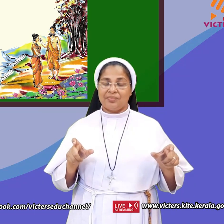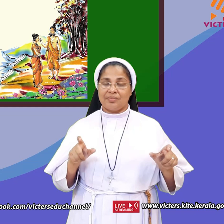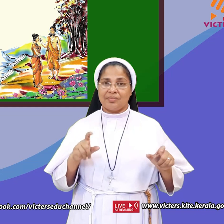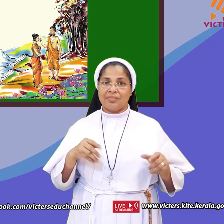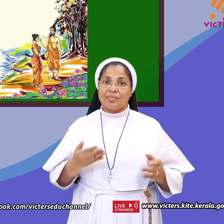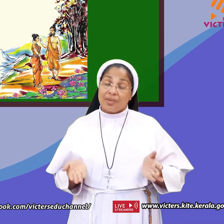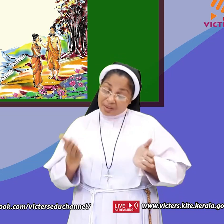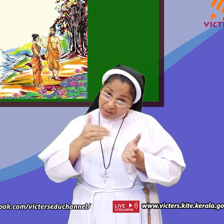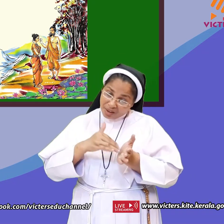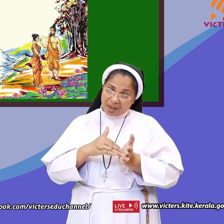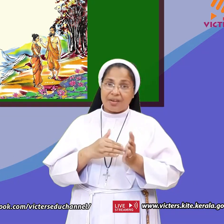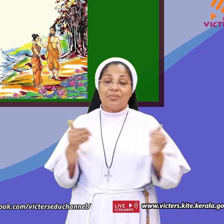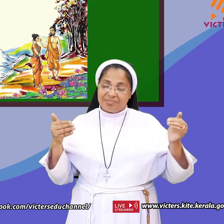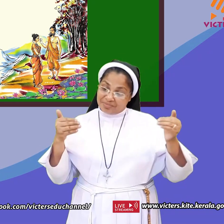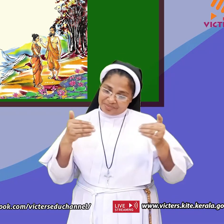കണ്ടുമുട്ടുന്ന മുഹൂർത്തമാണ്